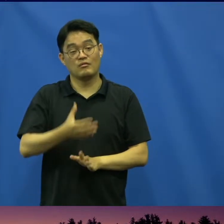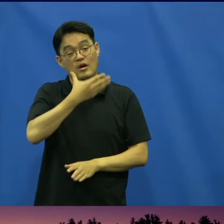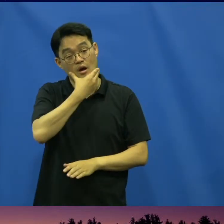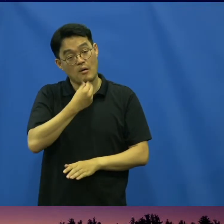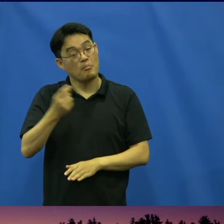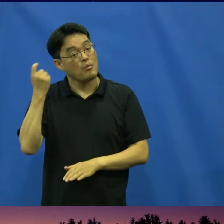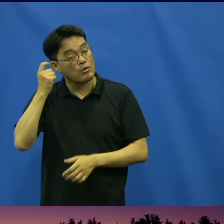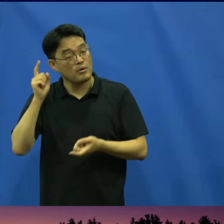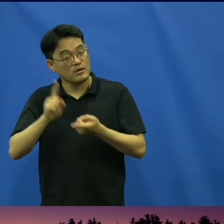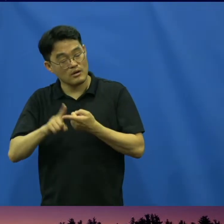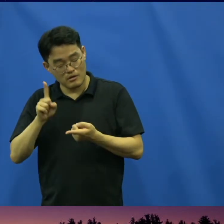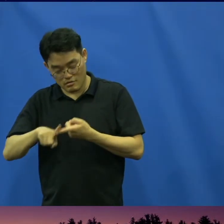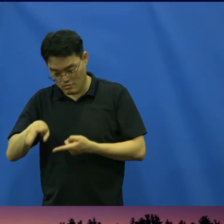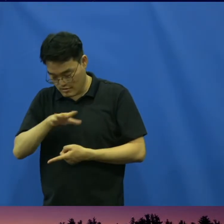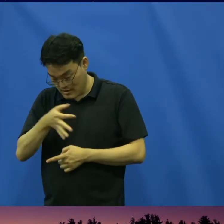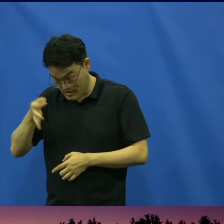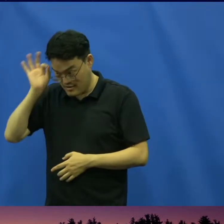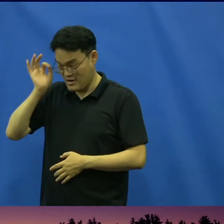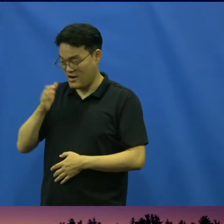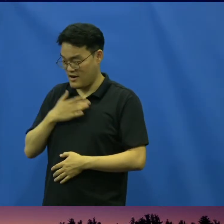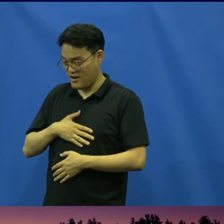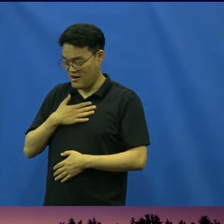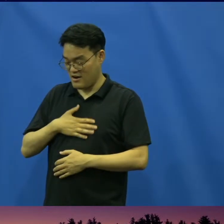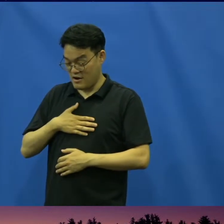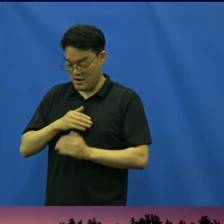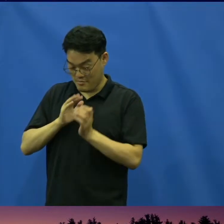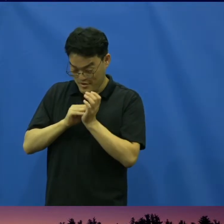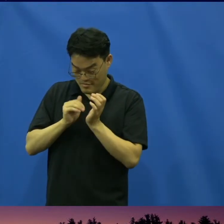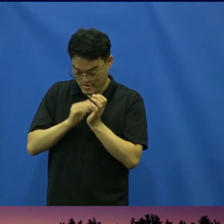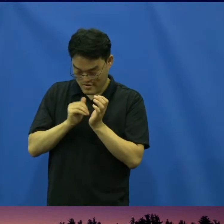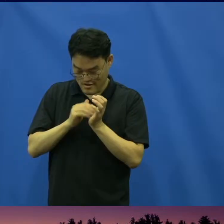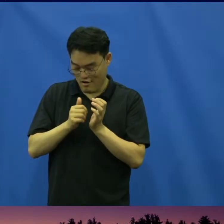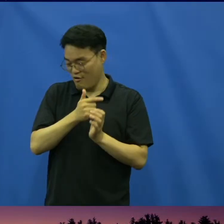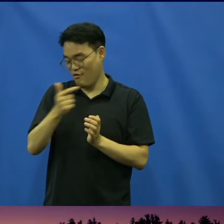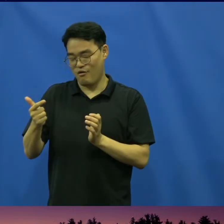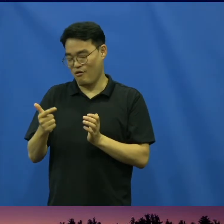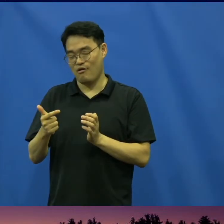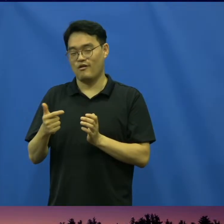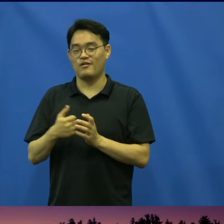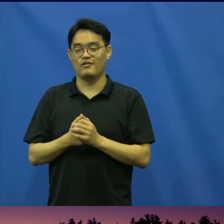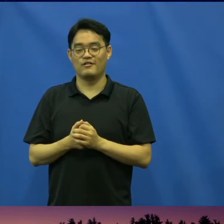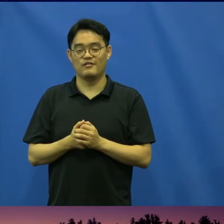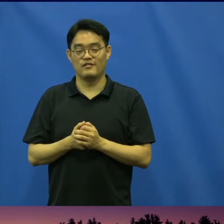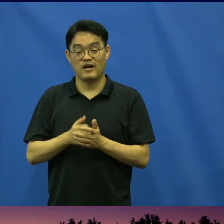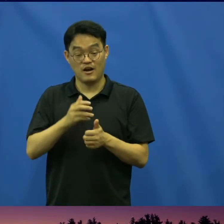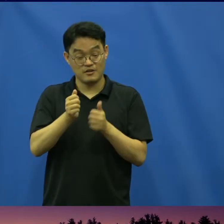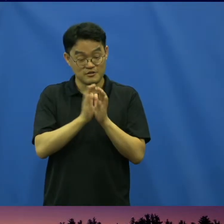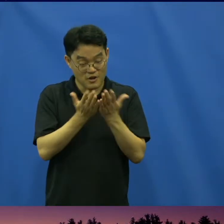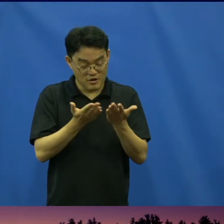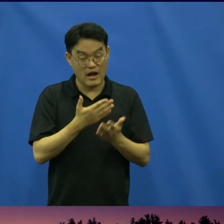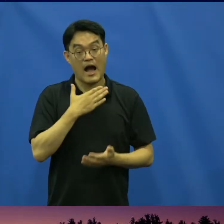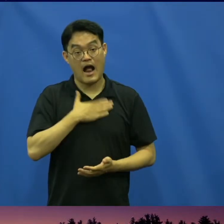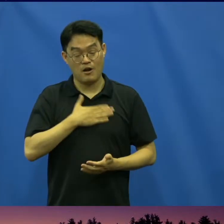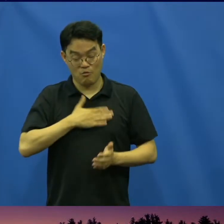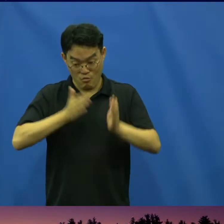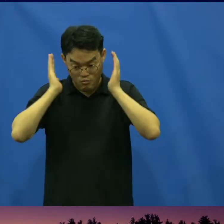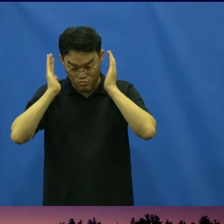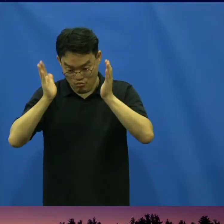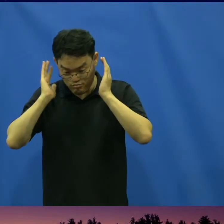여러분. 우리가 성경을 알고 성경을 공부하고 있다는 게 얼마나 놀라웠던 건지 아세요,